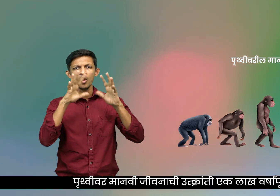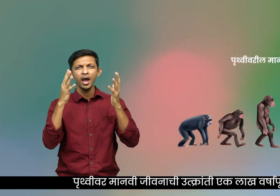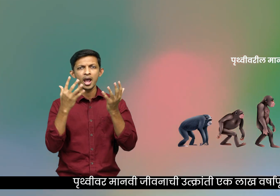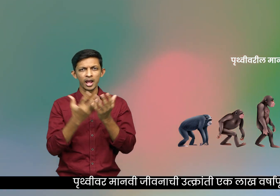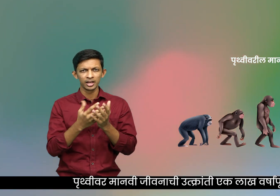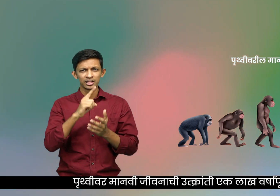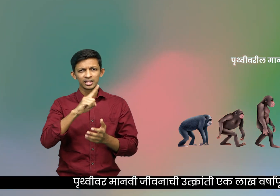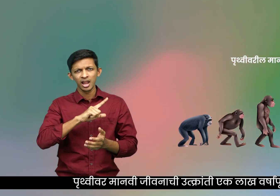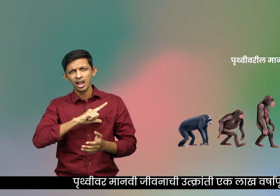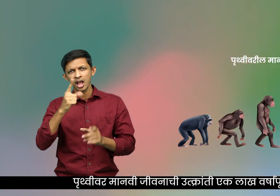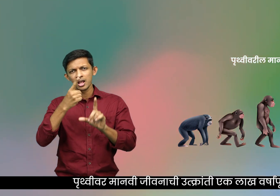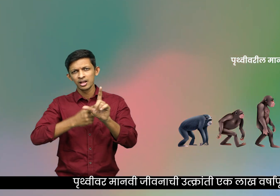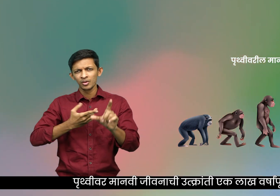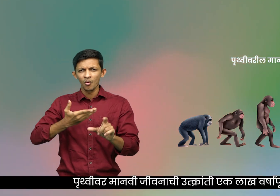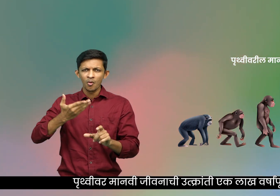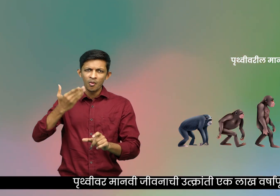उत्क्रांती 1,00,000 वर्षापूर्वी झाली.